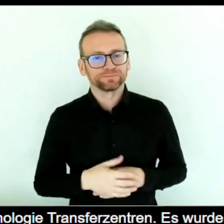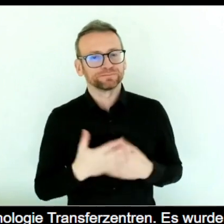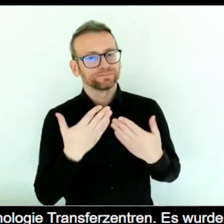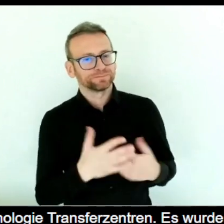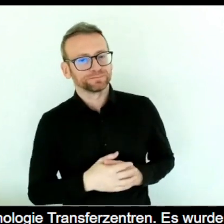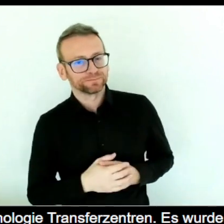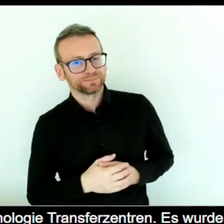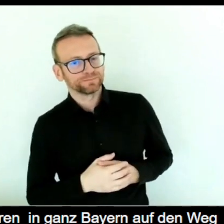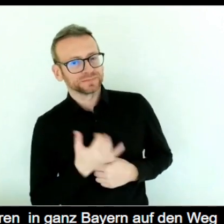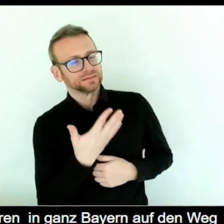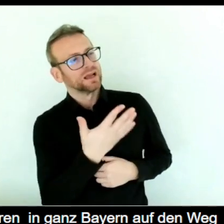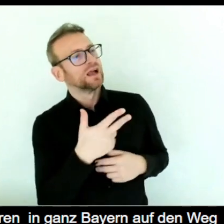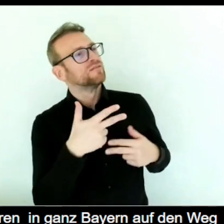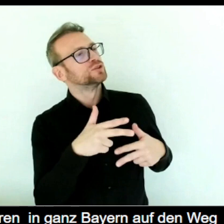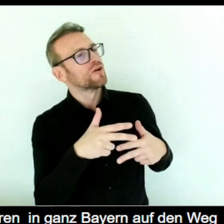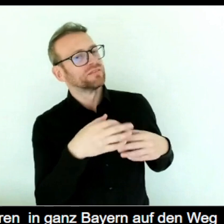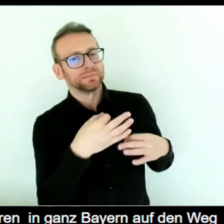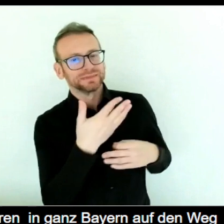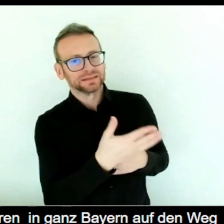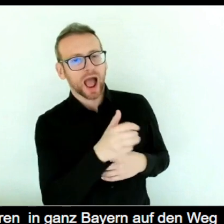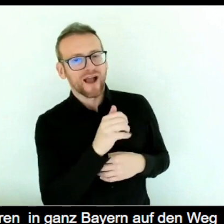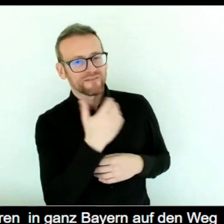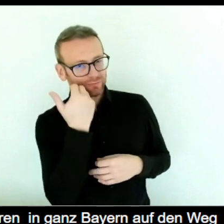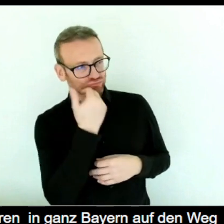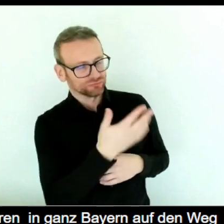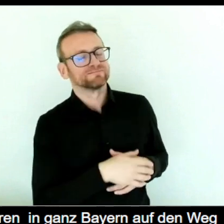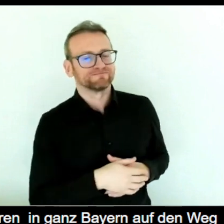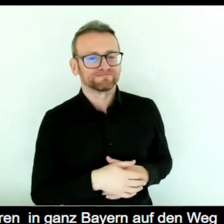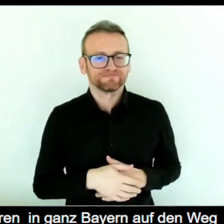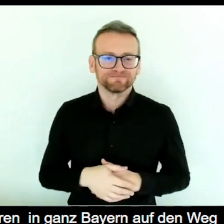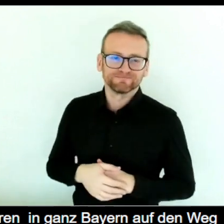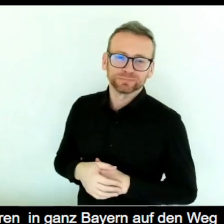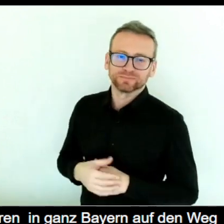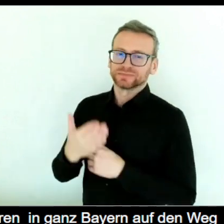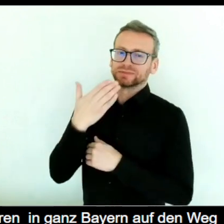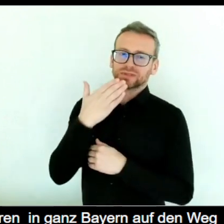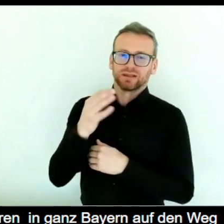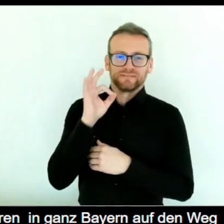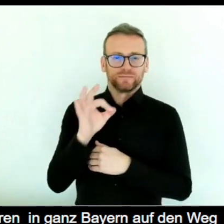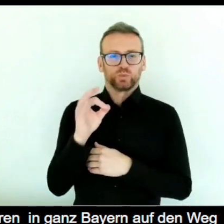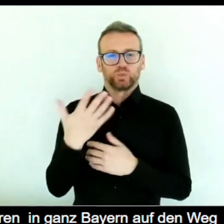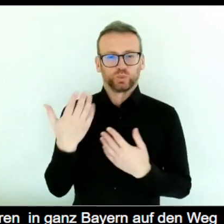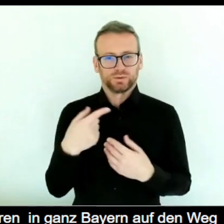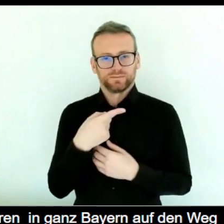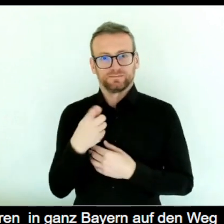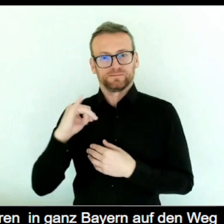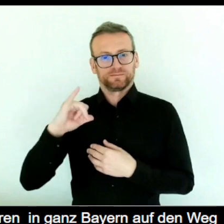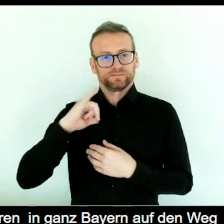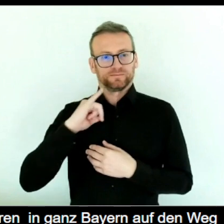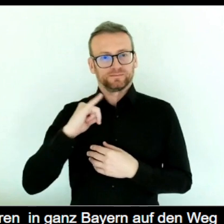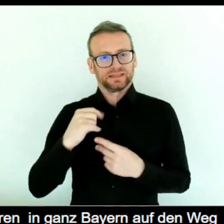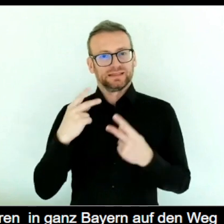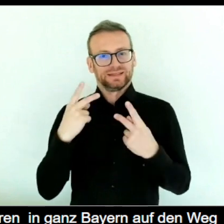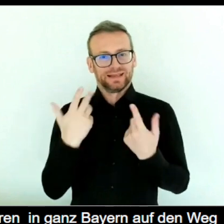von doch wichtigen Themen, die wir Ihnen heute verkünden wollen. Aus meiner Sicht als Wirtschaftsminister einer der wichtigsten Punkte heute die